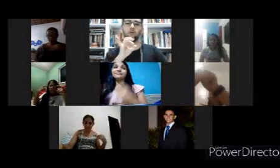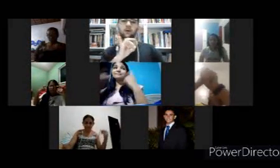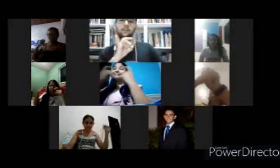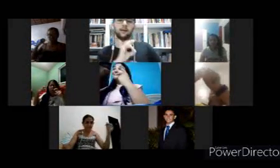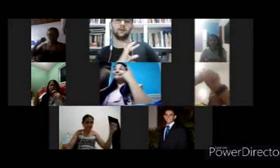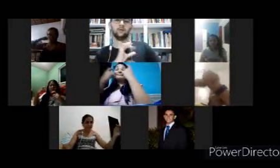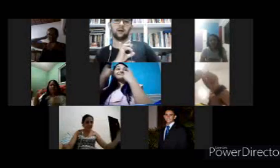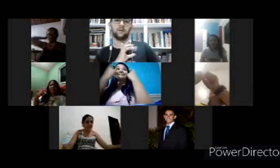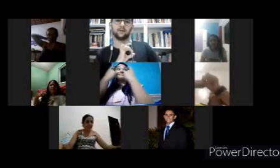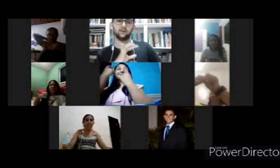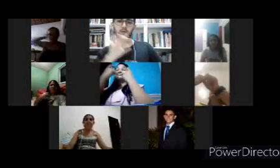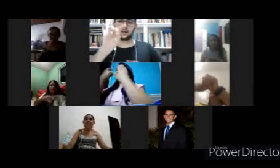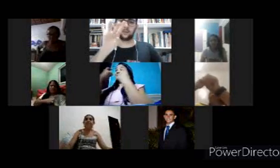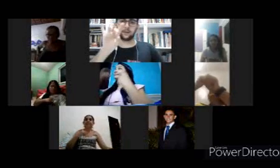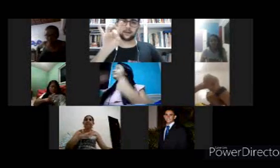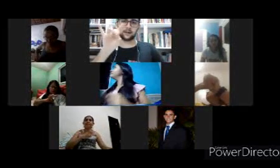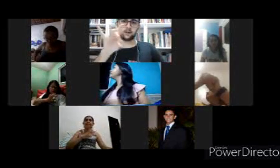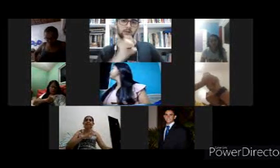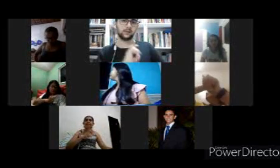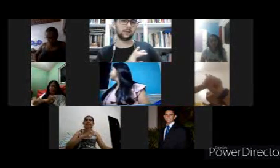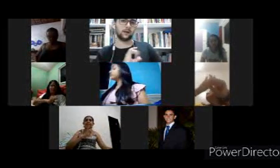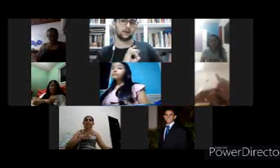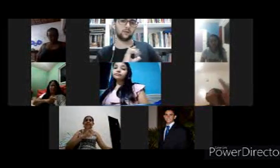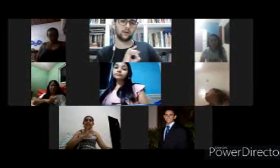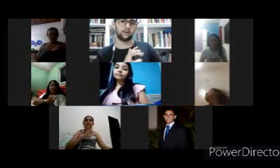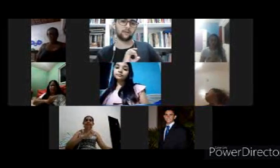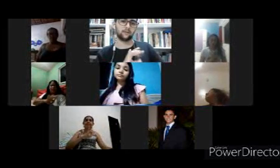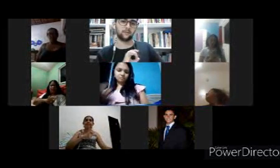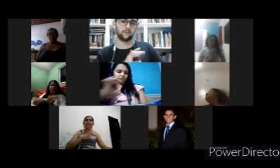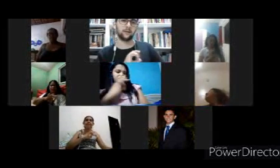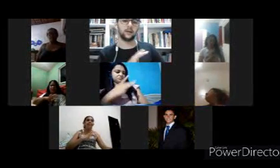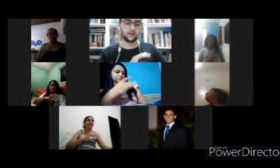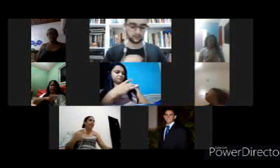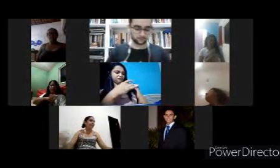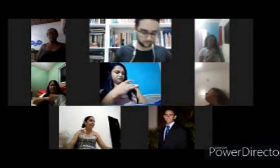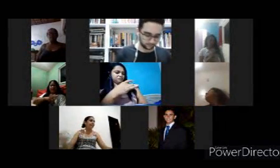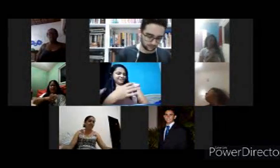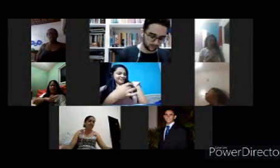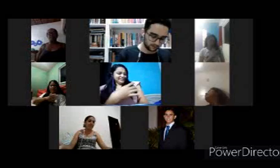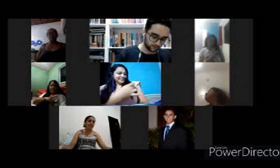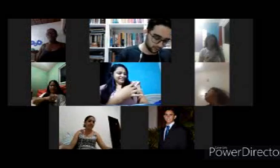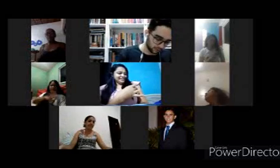E medo é fazendo aquele peteleco assim, aqui do lado. Isso.